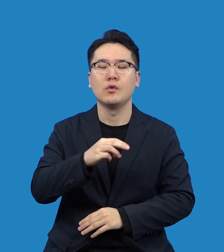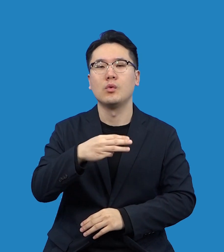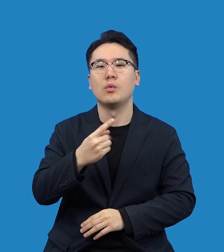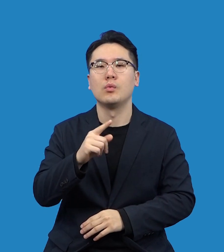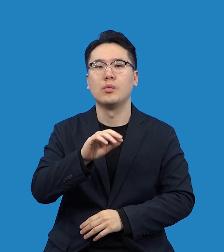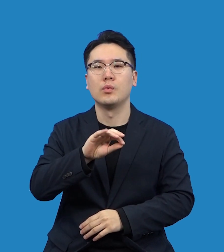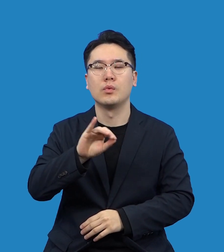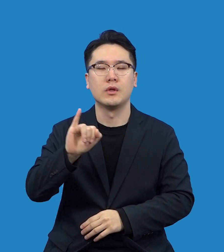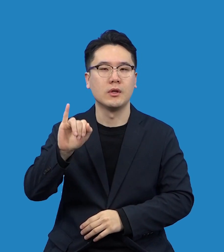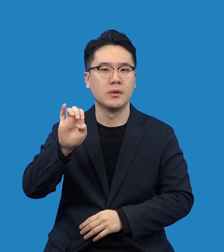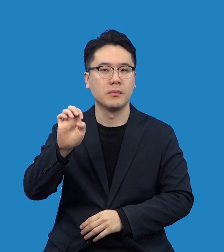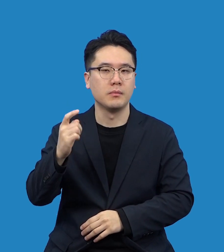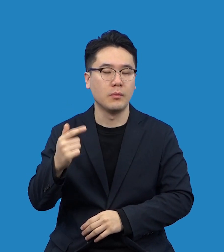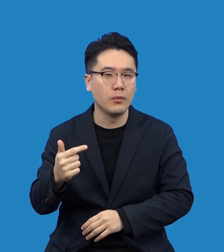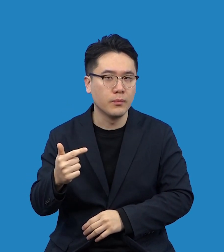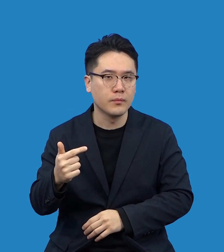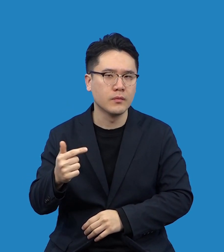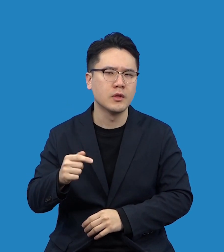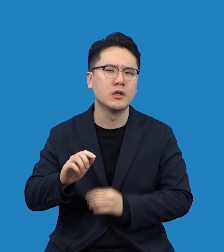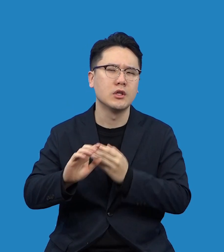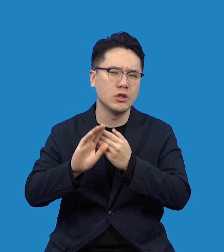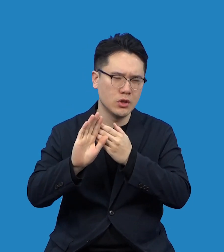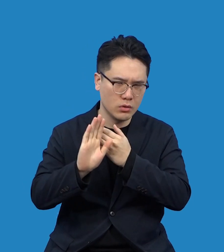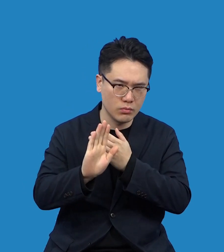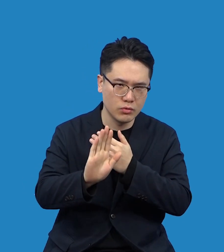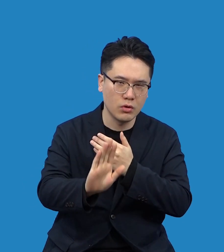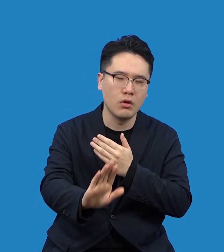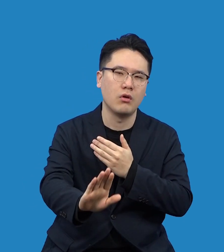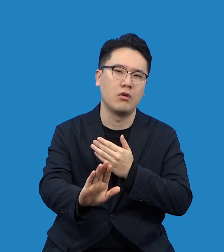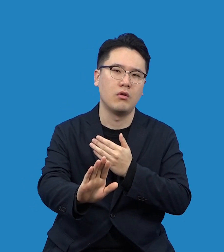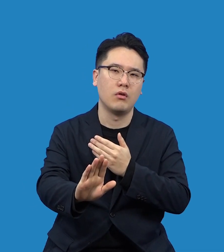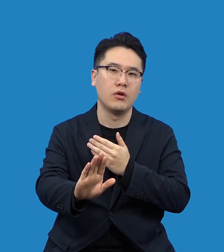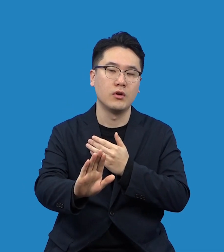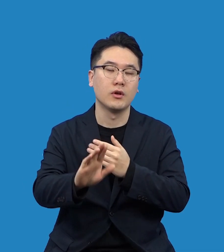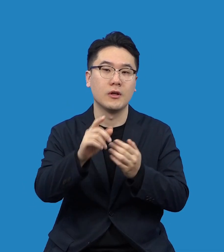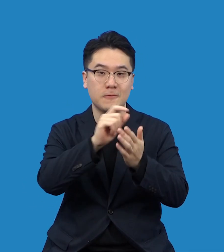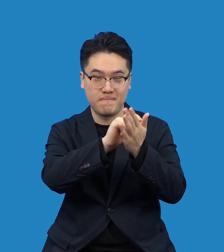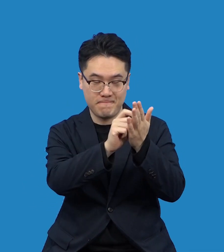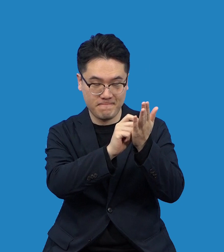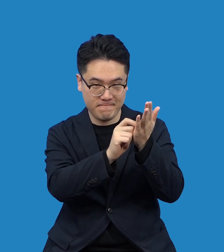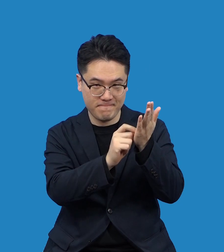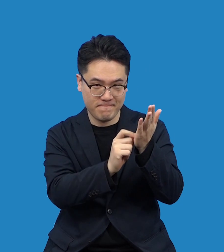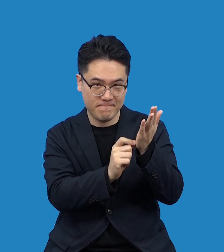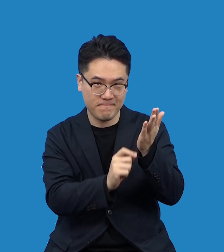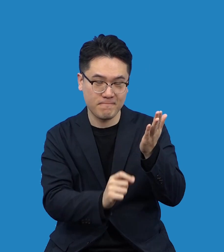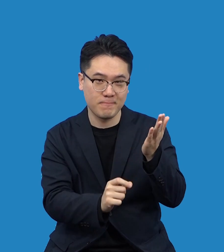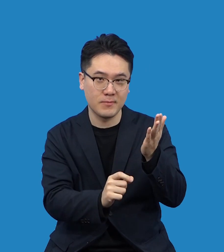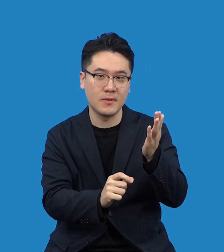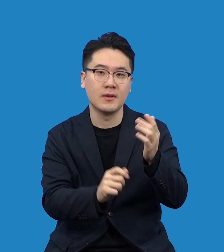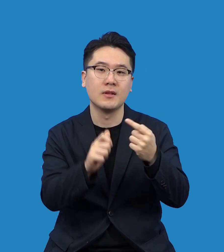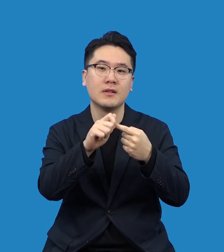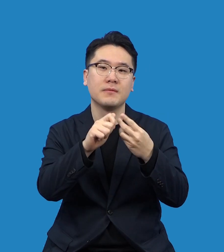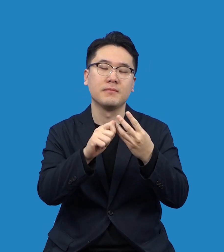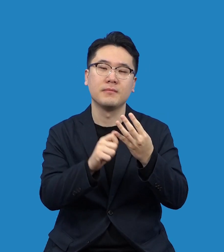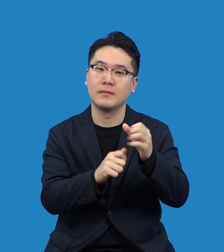이후부터는 이 부사를 쓰면서 5가지를 쭉 얘기하는데요.